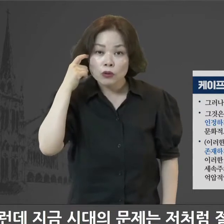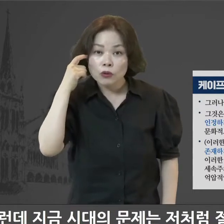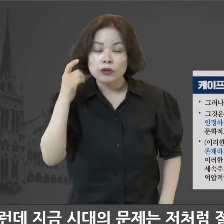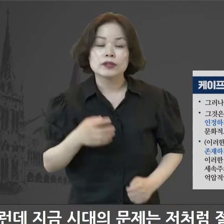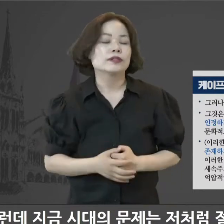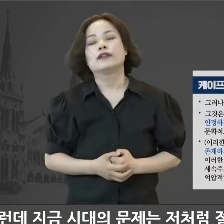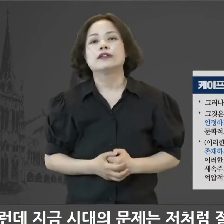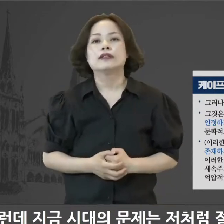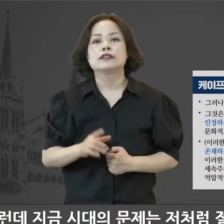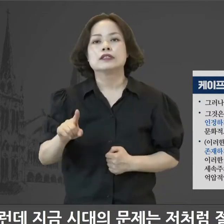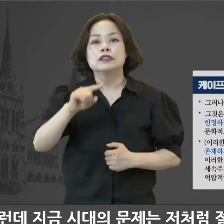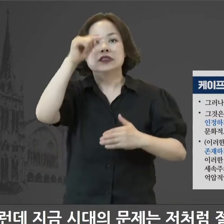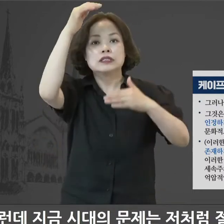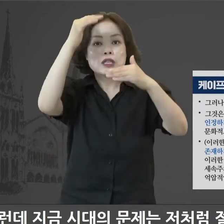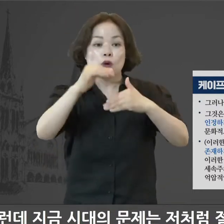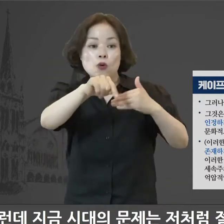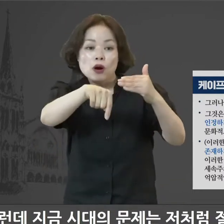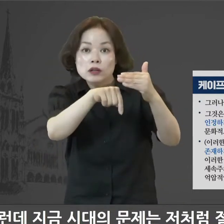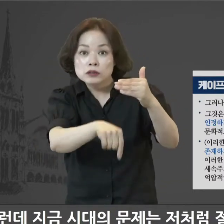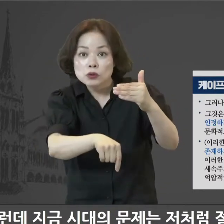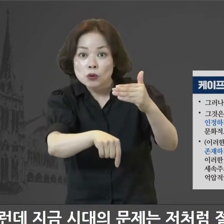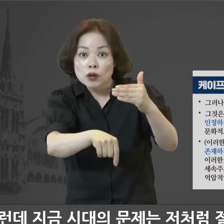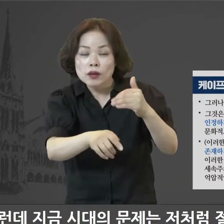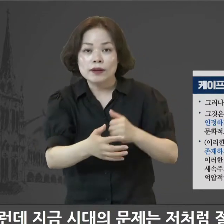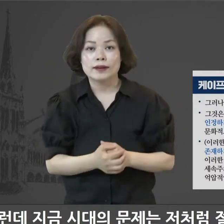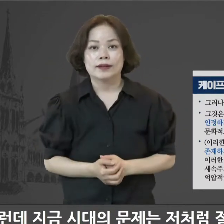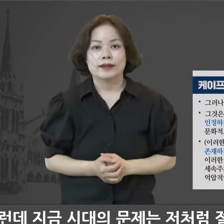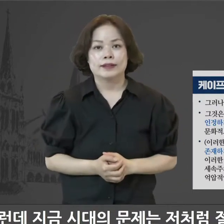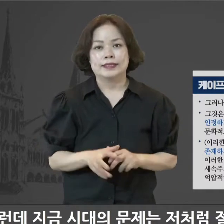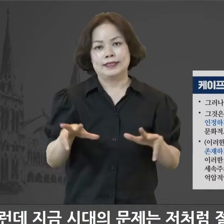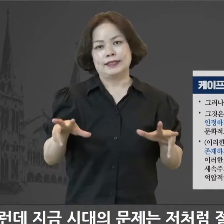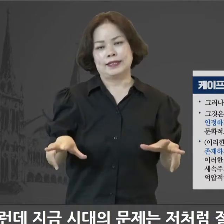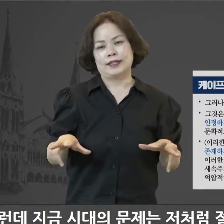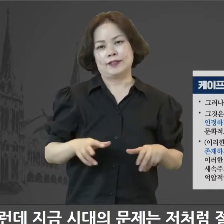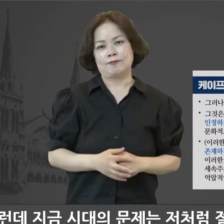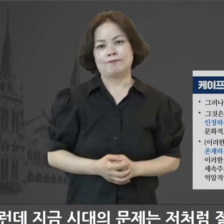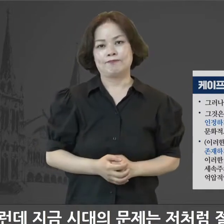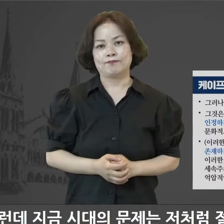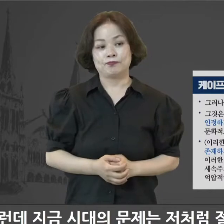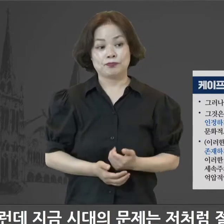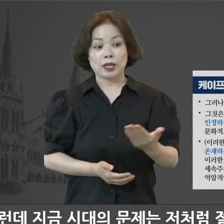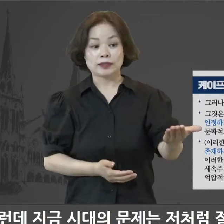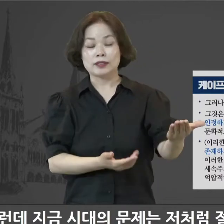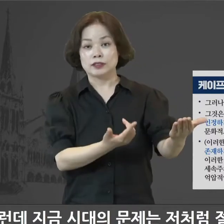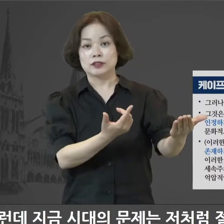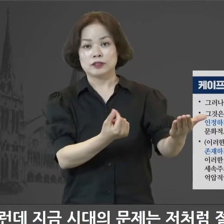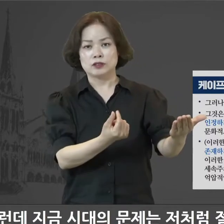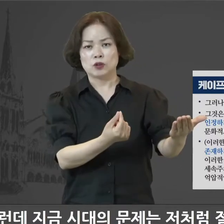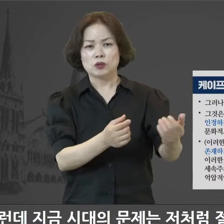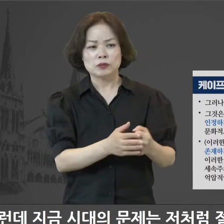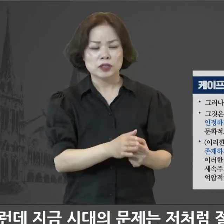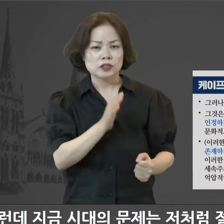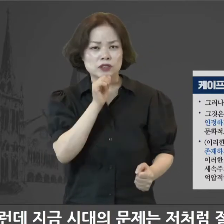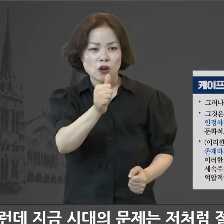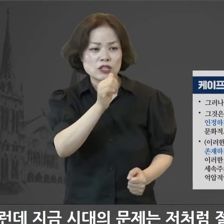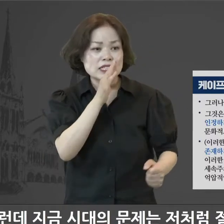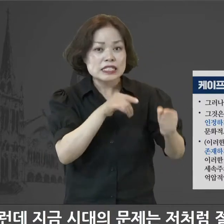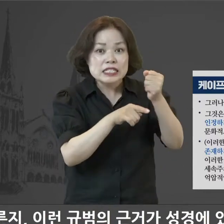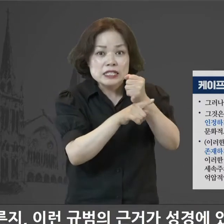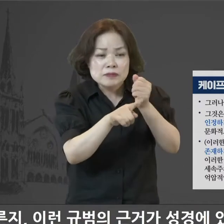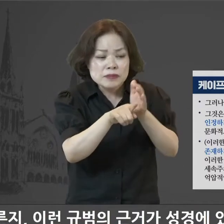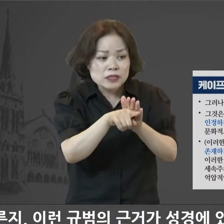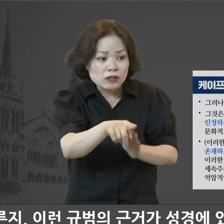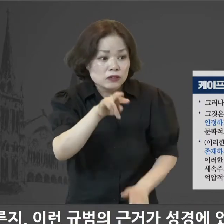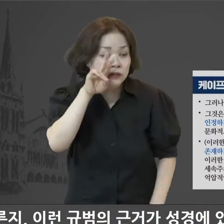그런 흐름 속에서 자 이제는 아예 당신처럼 절대 진리가 있다라고 믿는 건